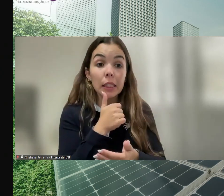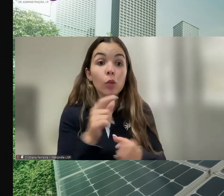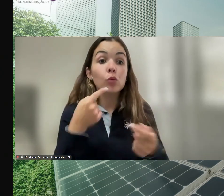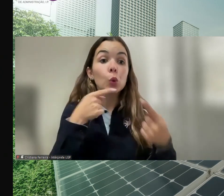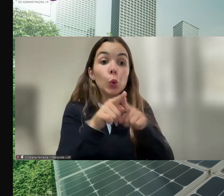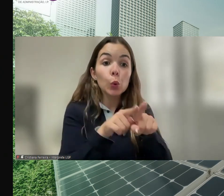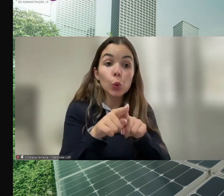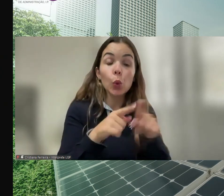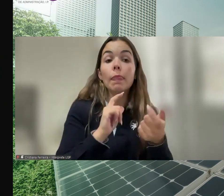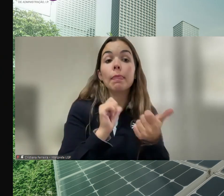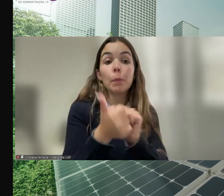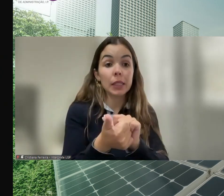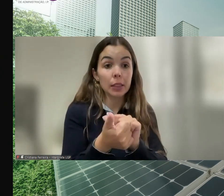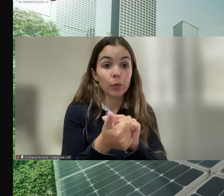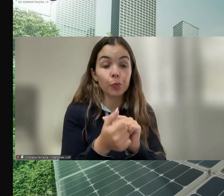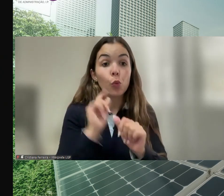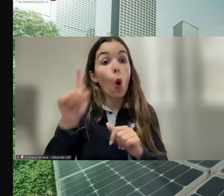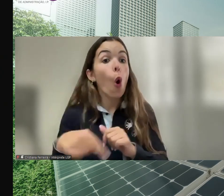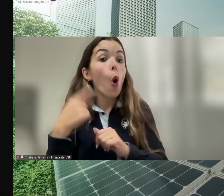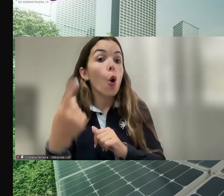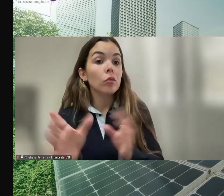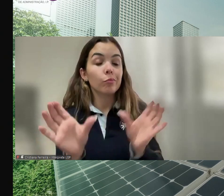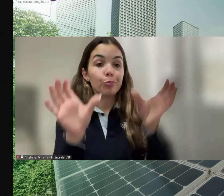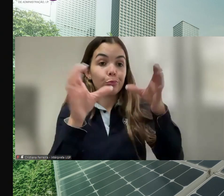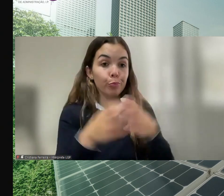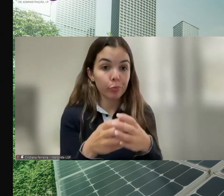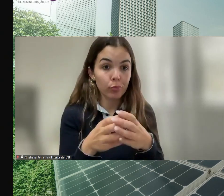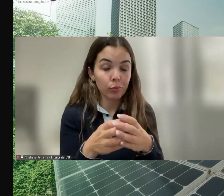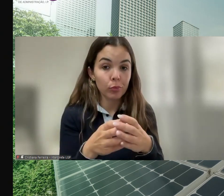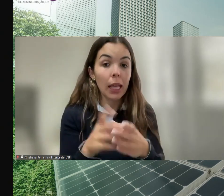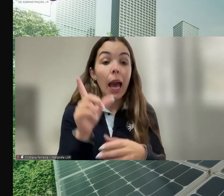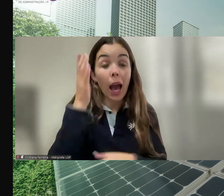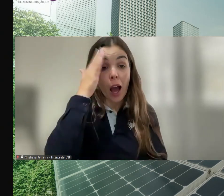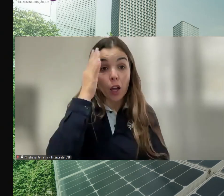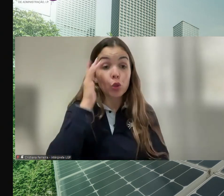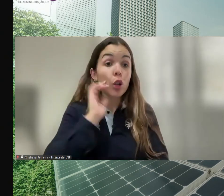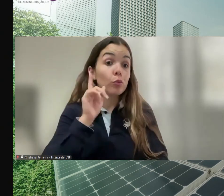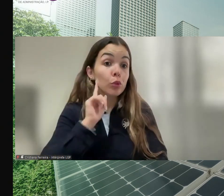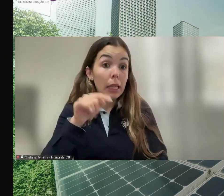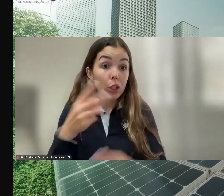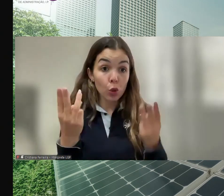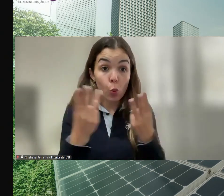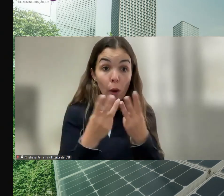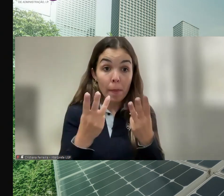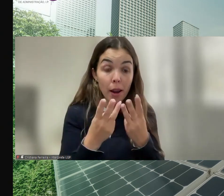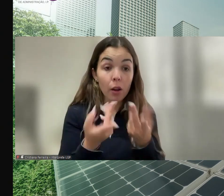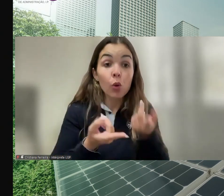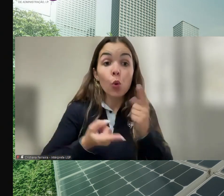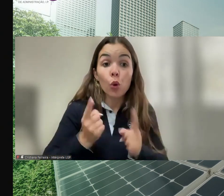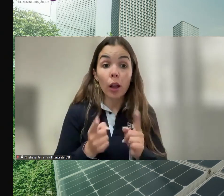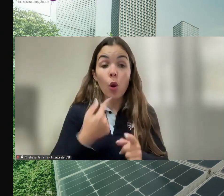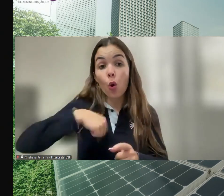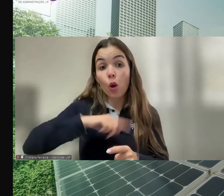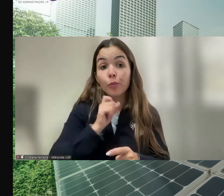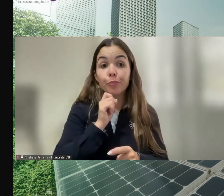políticas de adaptação. Outro conjunto de indicadores que julgo ser relevante para este webinar é como é que podemos